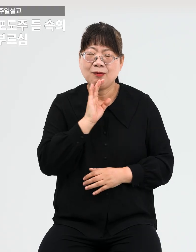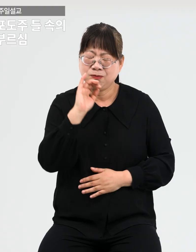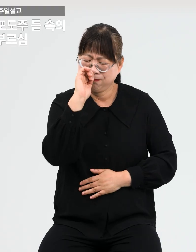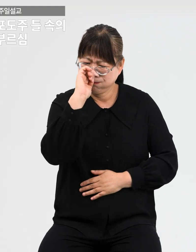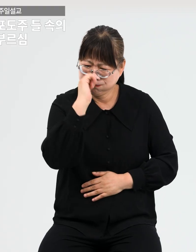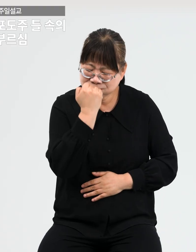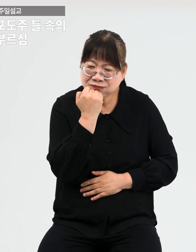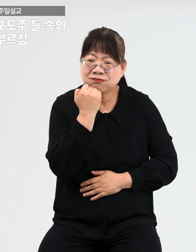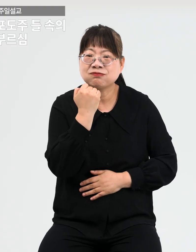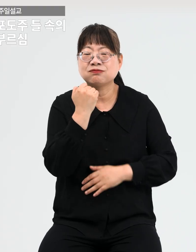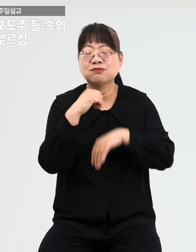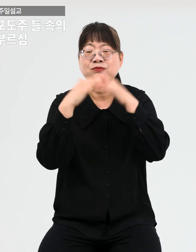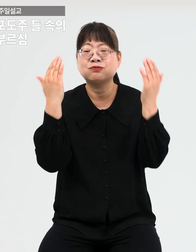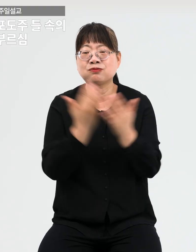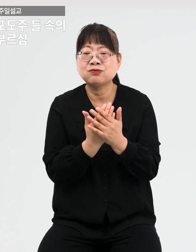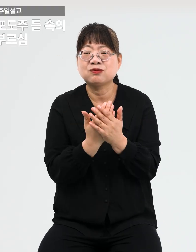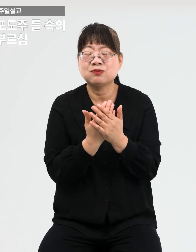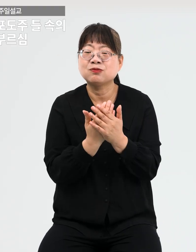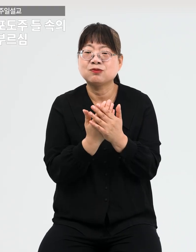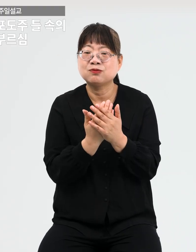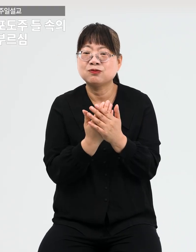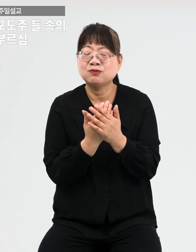무지막지한 총체적